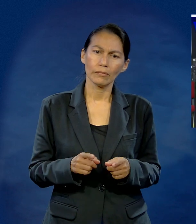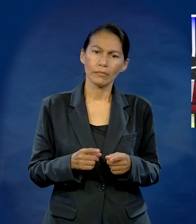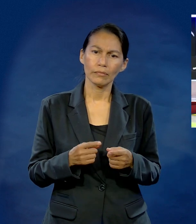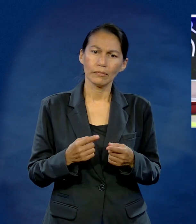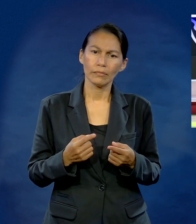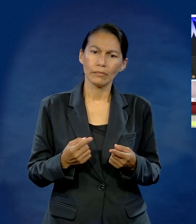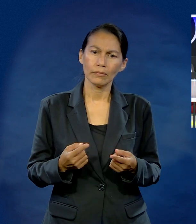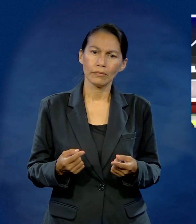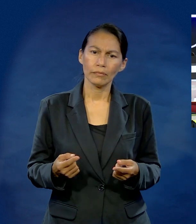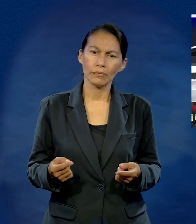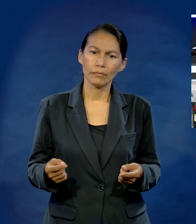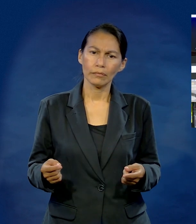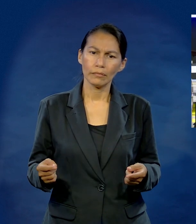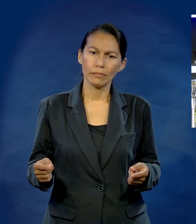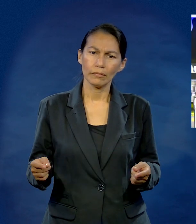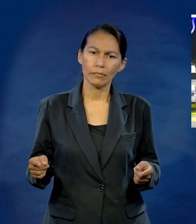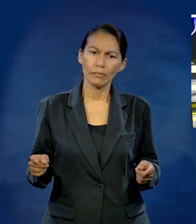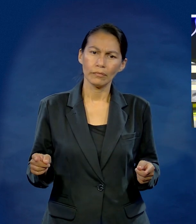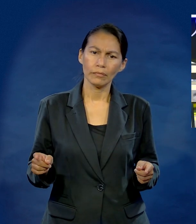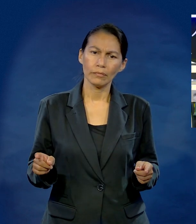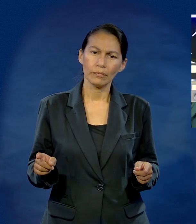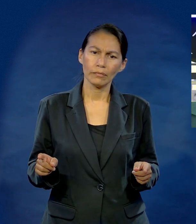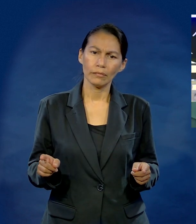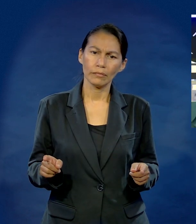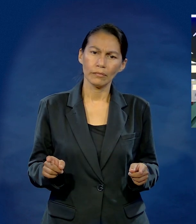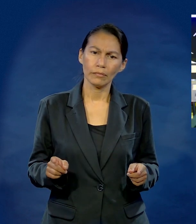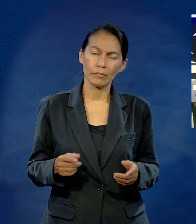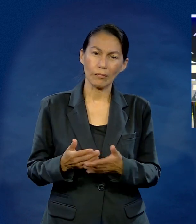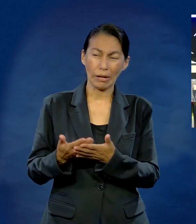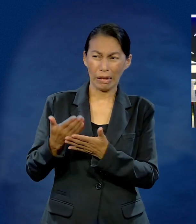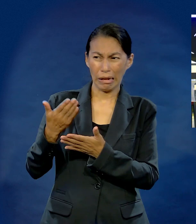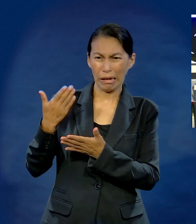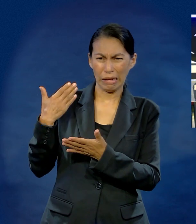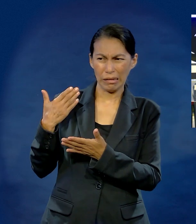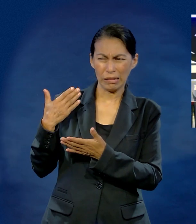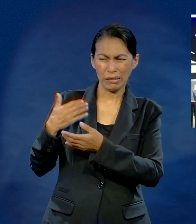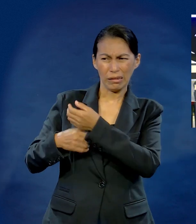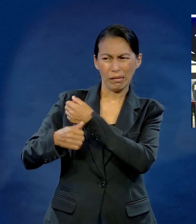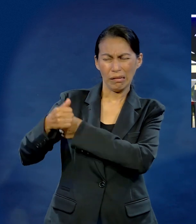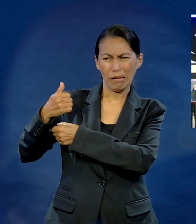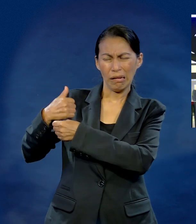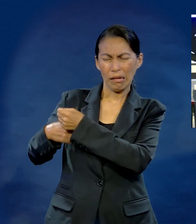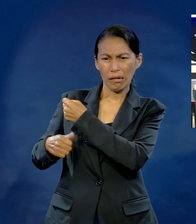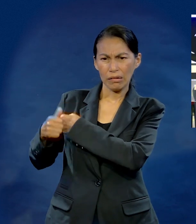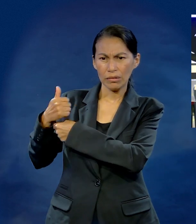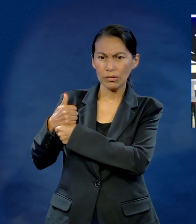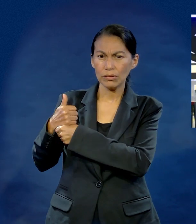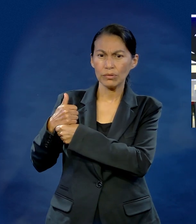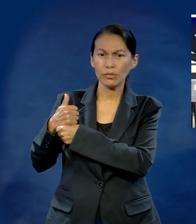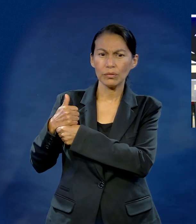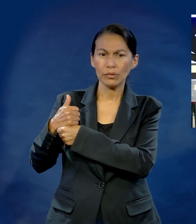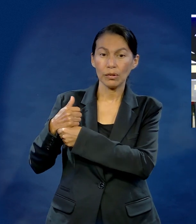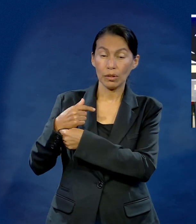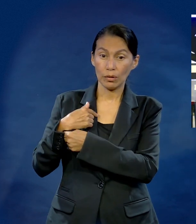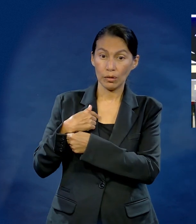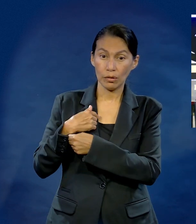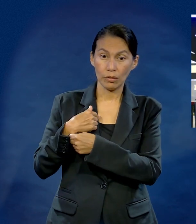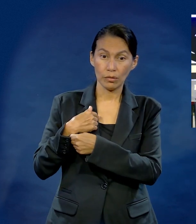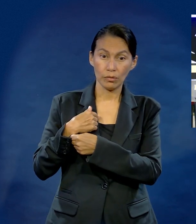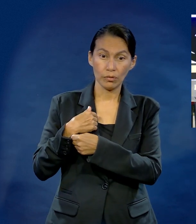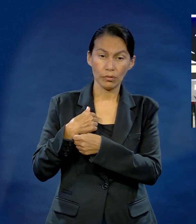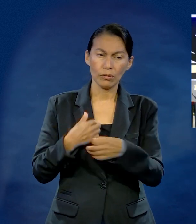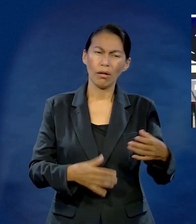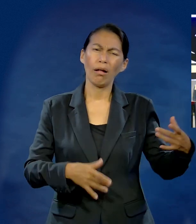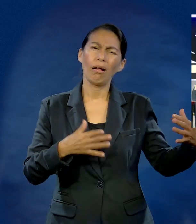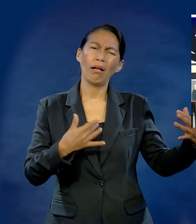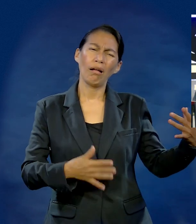pantallas haya alguien que tiene un terreno muy lastimado, un terreno muy herido, y las actitudes han convertido tu